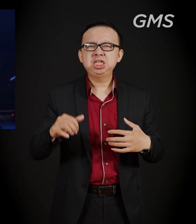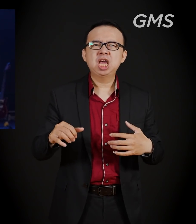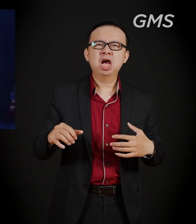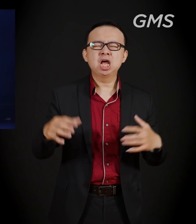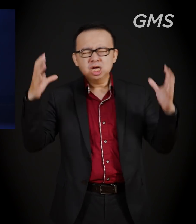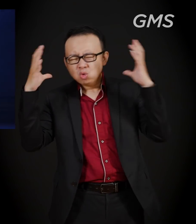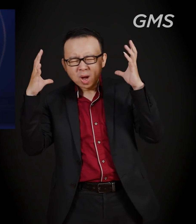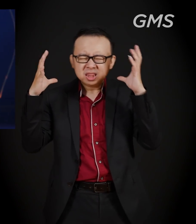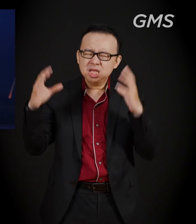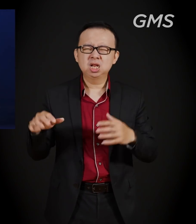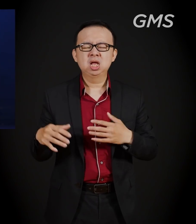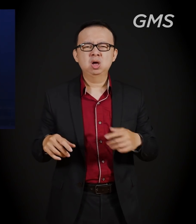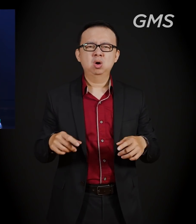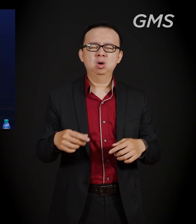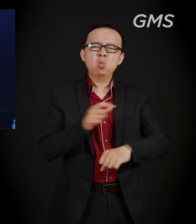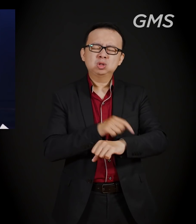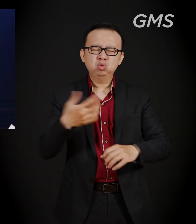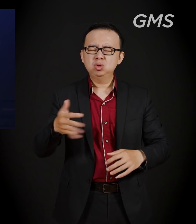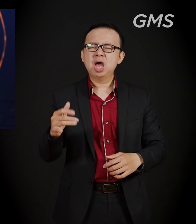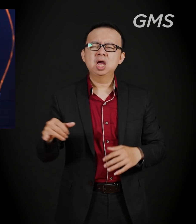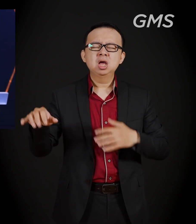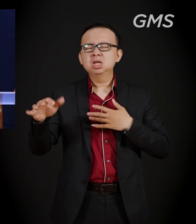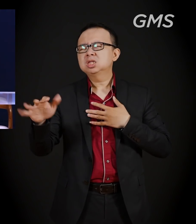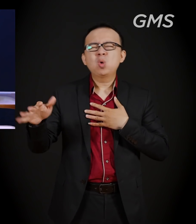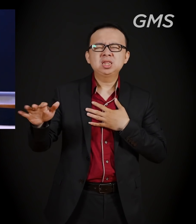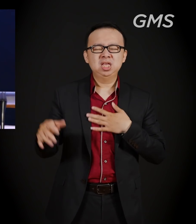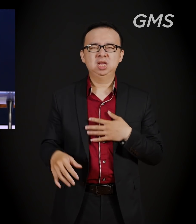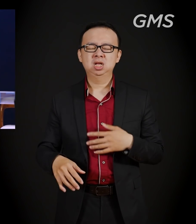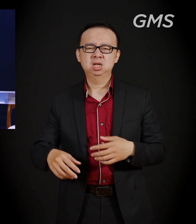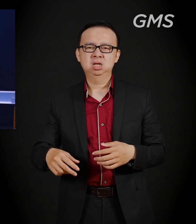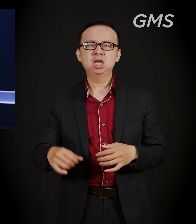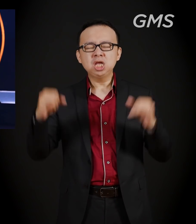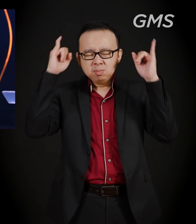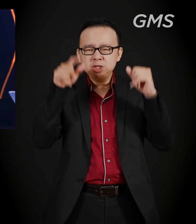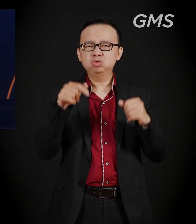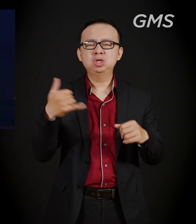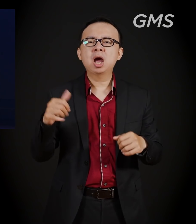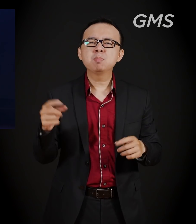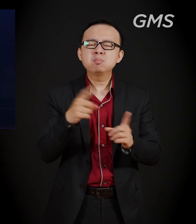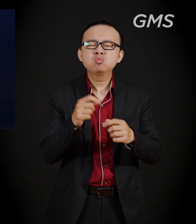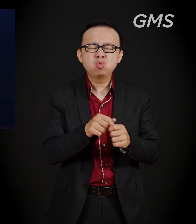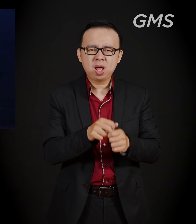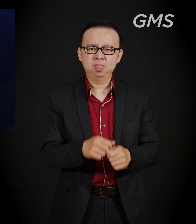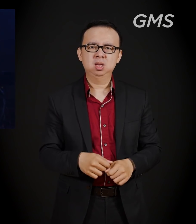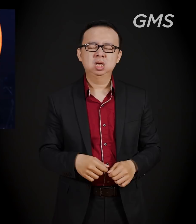Iblis ahli menciptakan keadaan yang dimana kita gak ada jawabannya. Sehingga kita hidup dalam kekhawatiran, kita hidup dalam ketakutan, kita hidup dalam